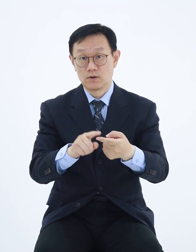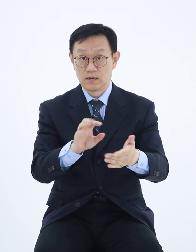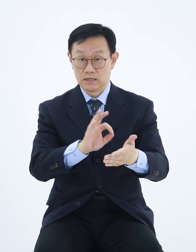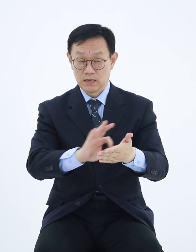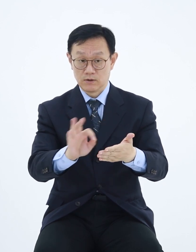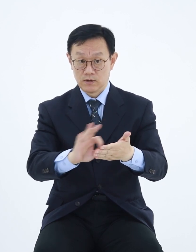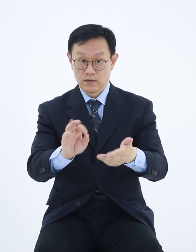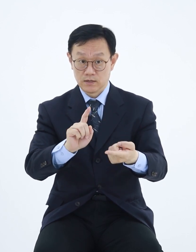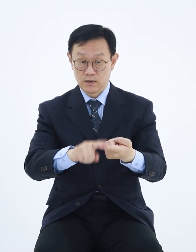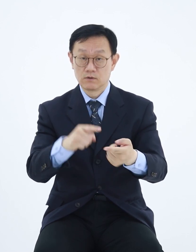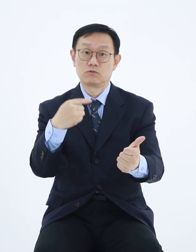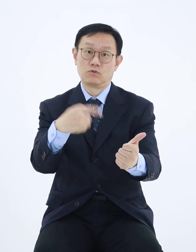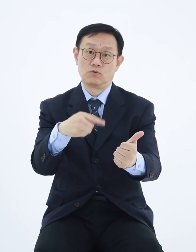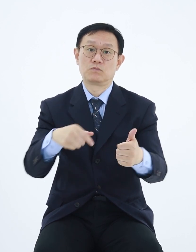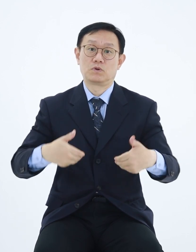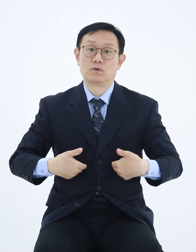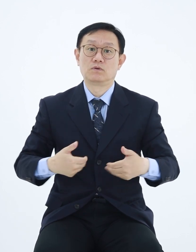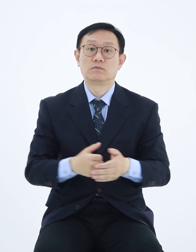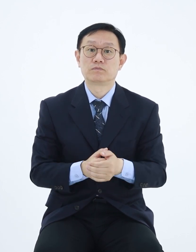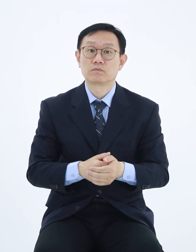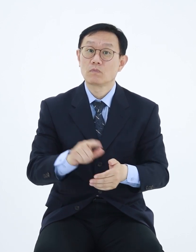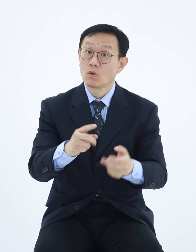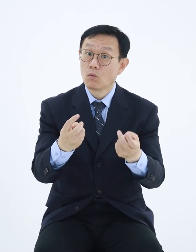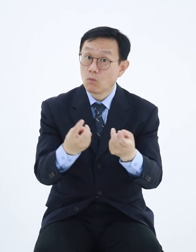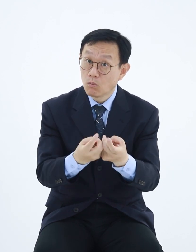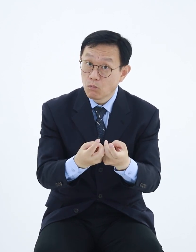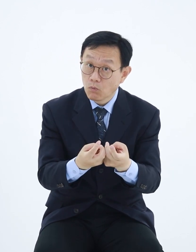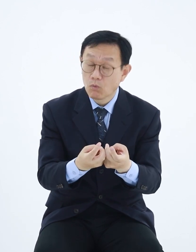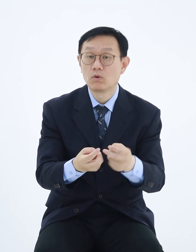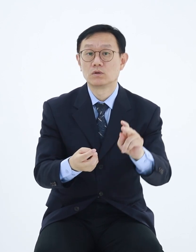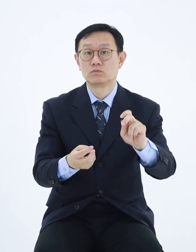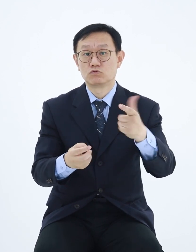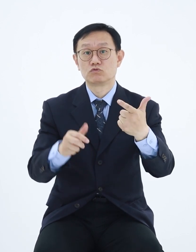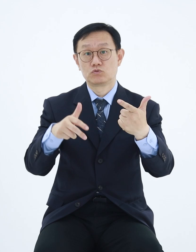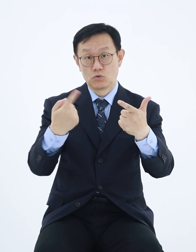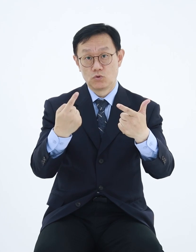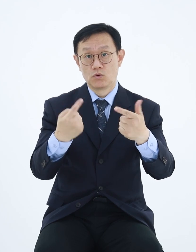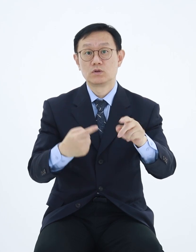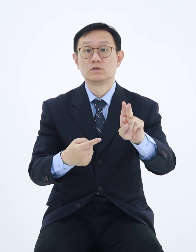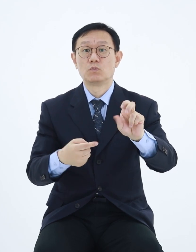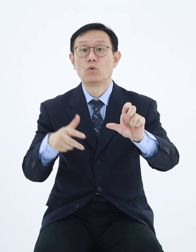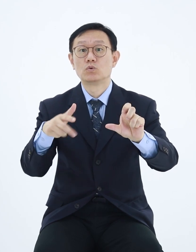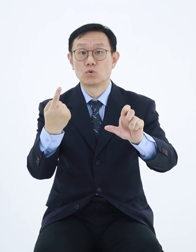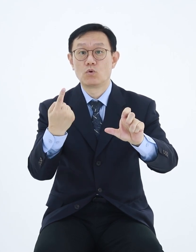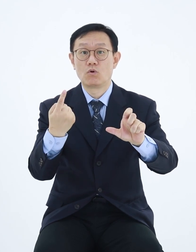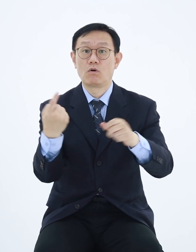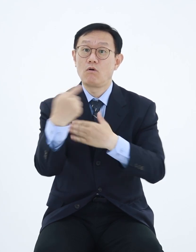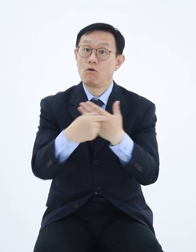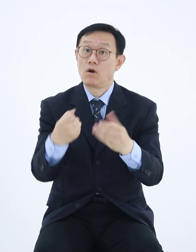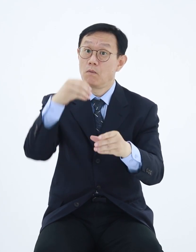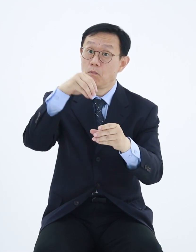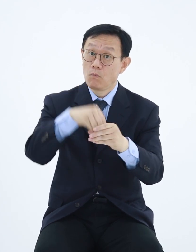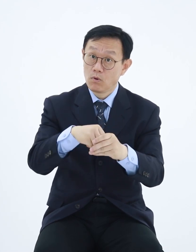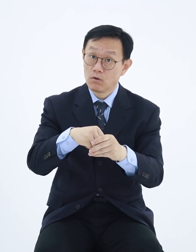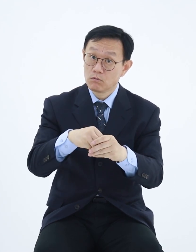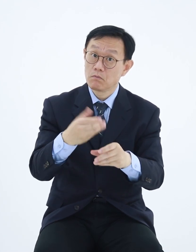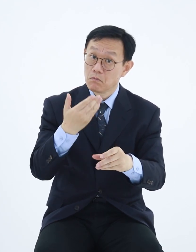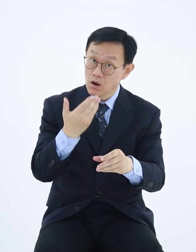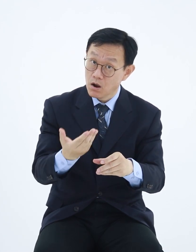한다. 어떻게 보면 제26조를 제25조 건강에 포함해도 될 것처럼 보입니다. 그런데